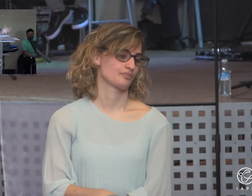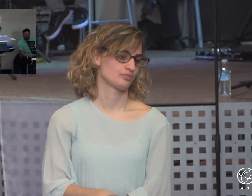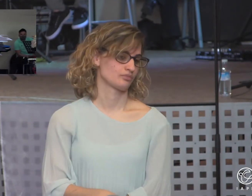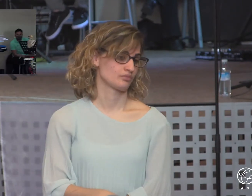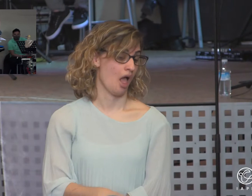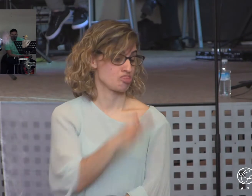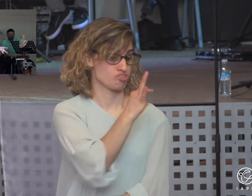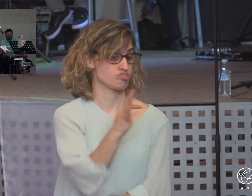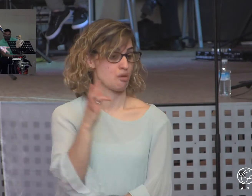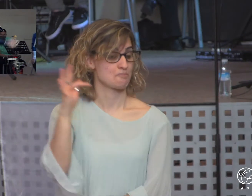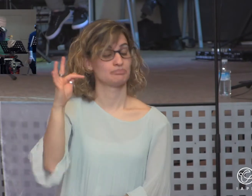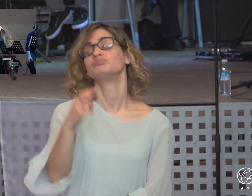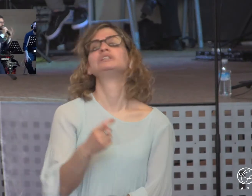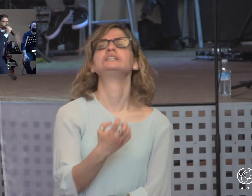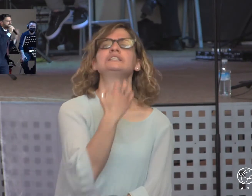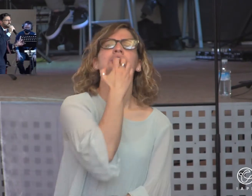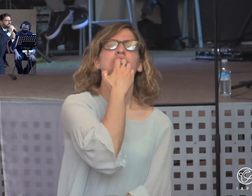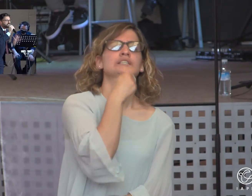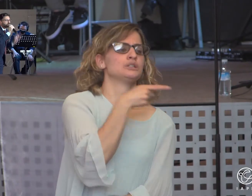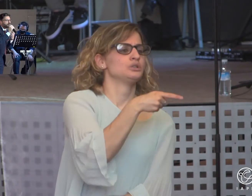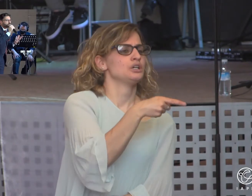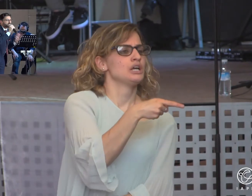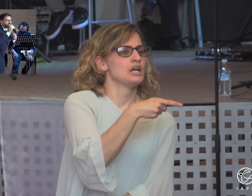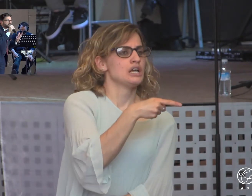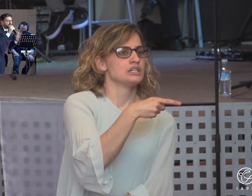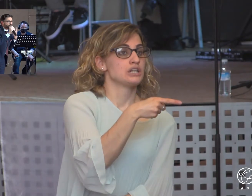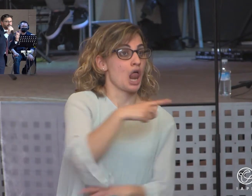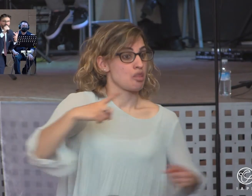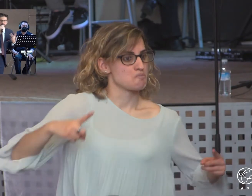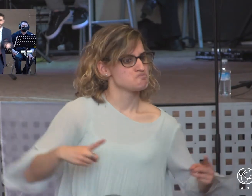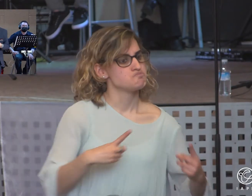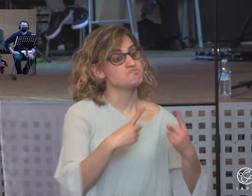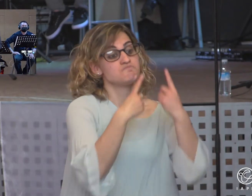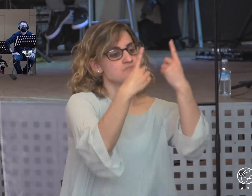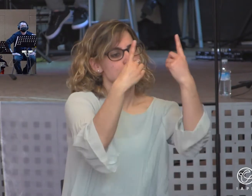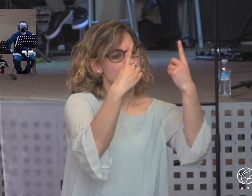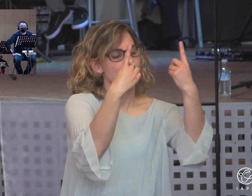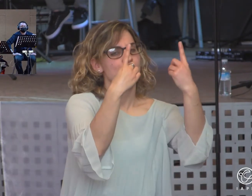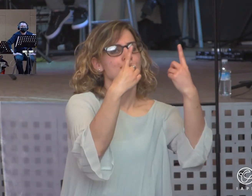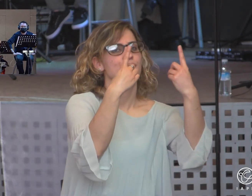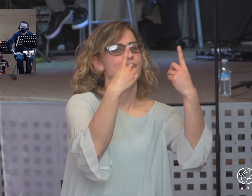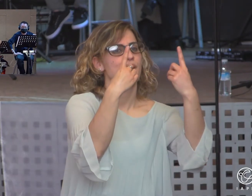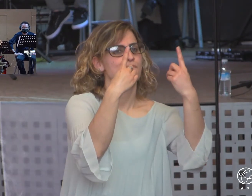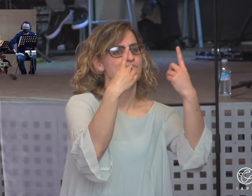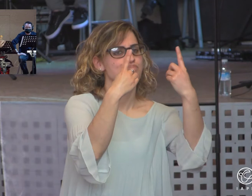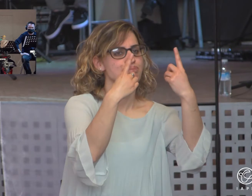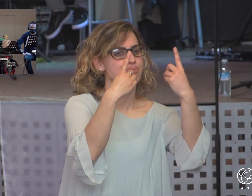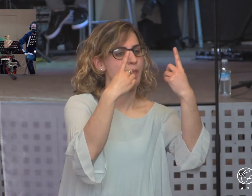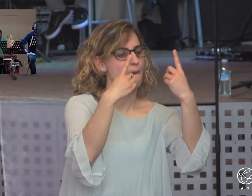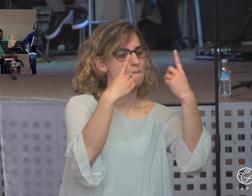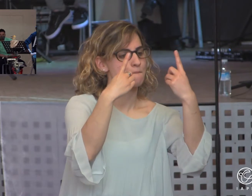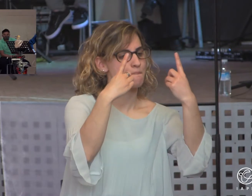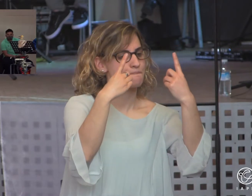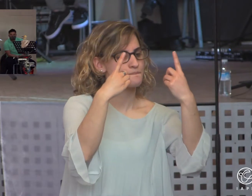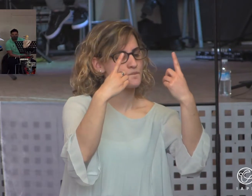años, necesitas aprender y empaparte de la palabra. Y sobre todo,